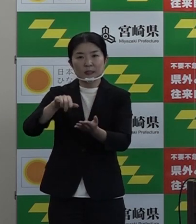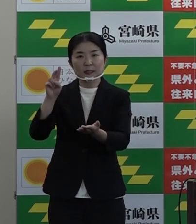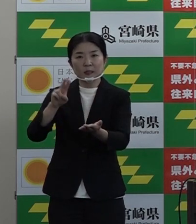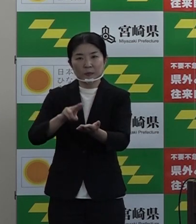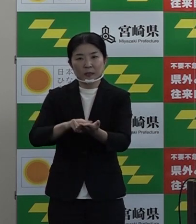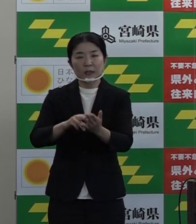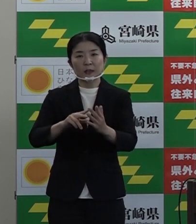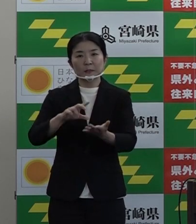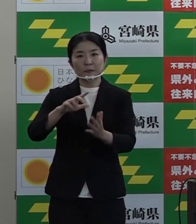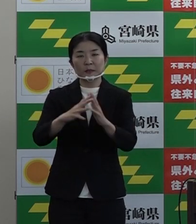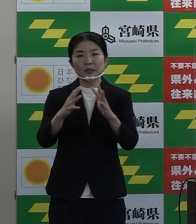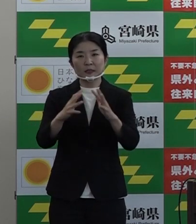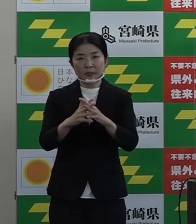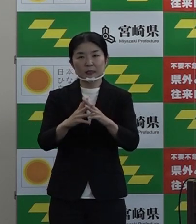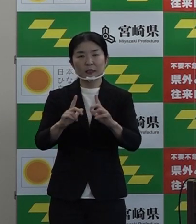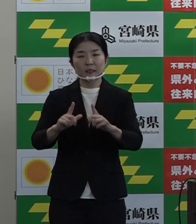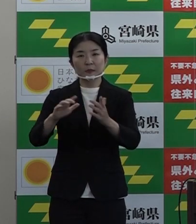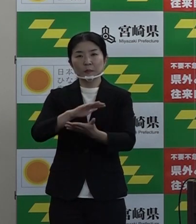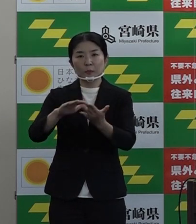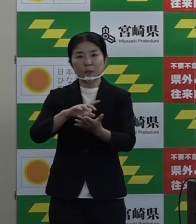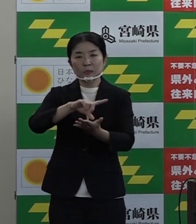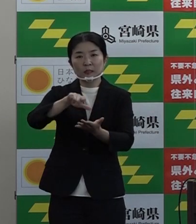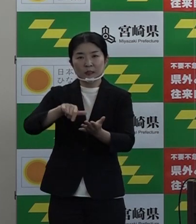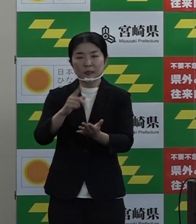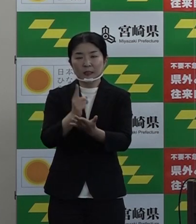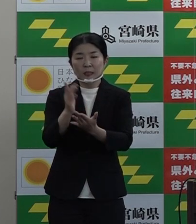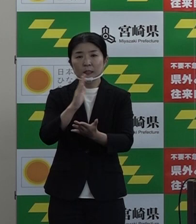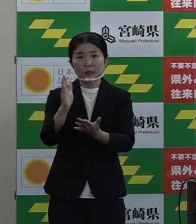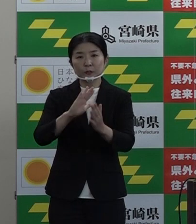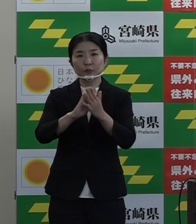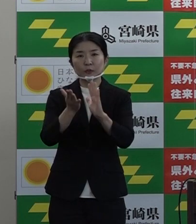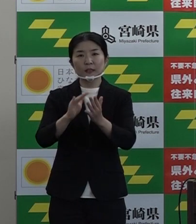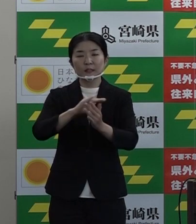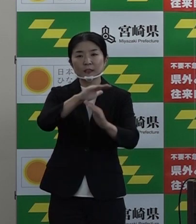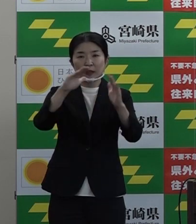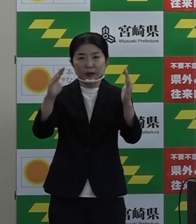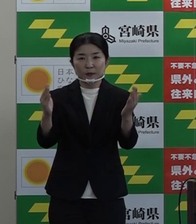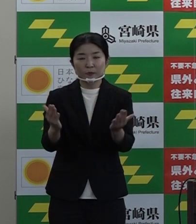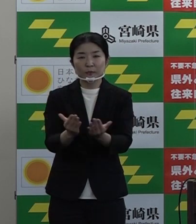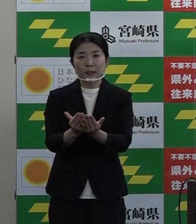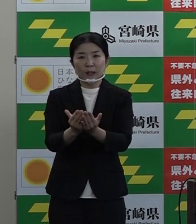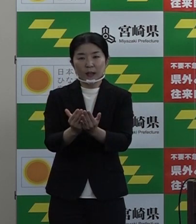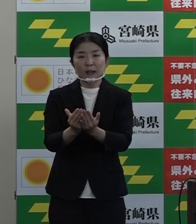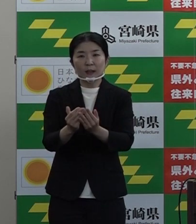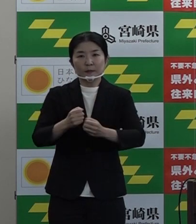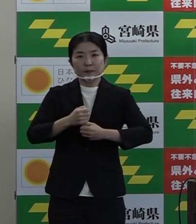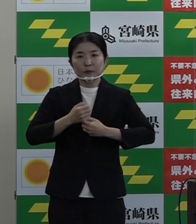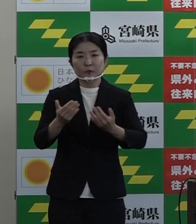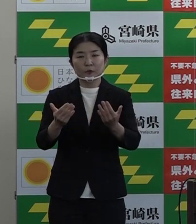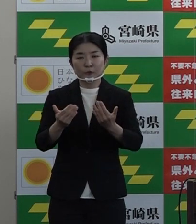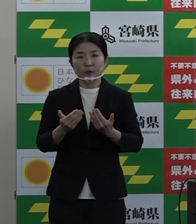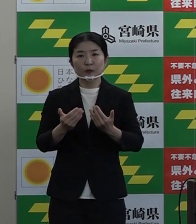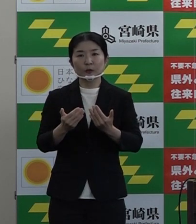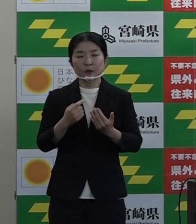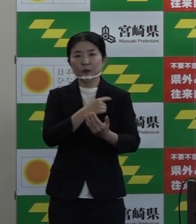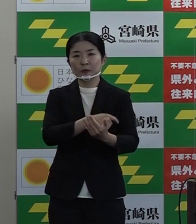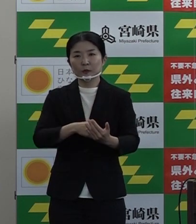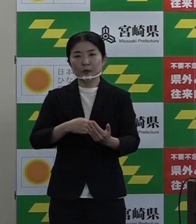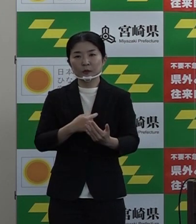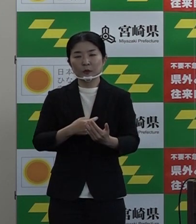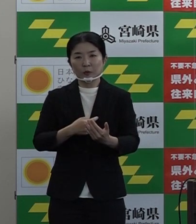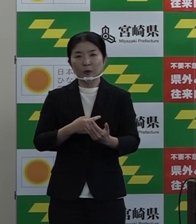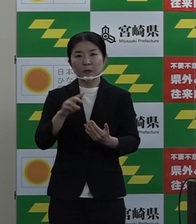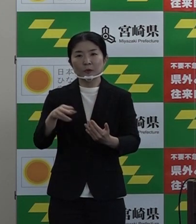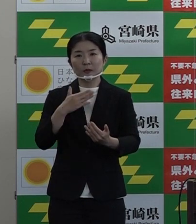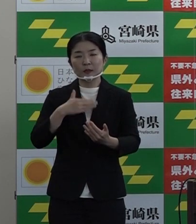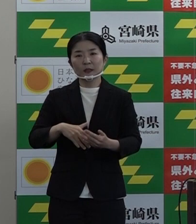の宮崎東諸方県域のみならず、今県下全域がですね、ぐっと引き締めが必要な状況ではないかと、その思いをですね、受け止